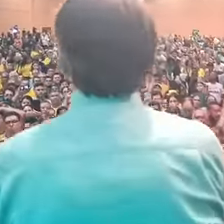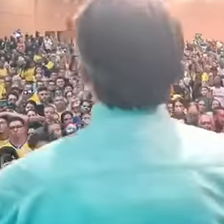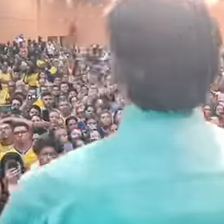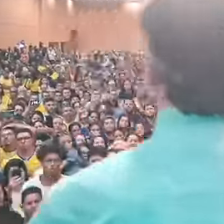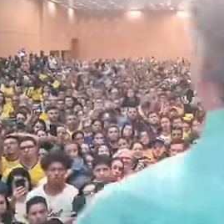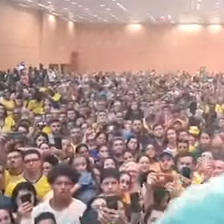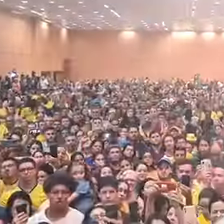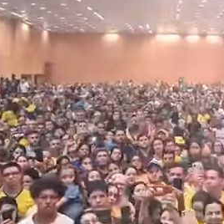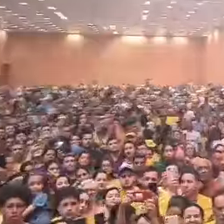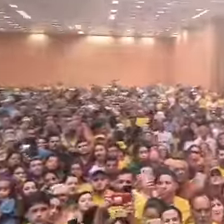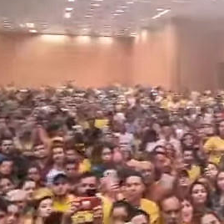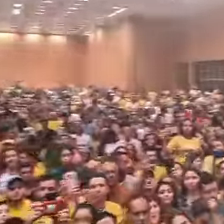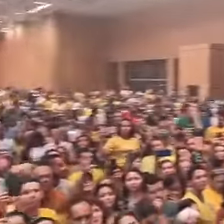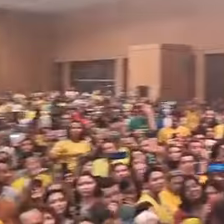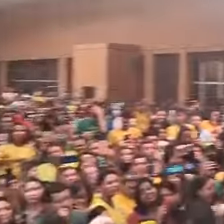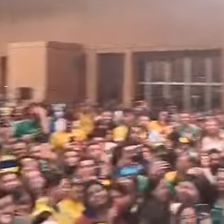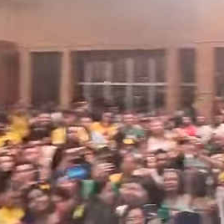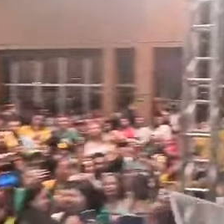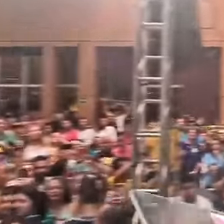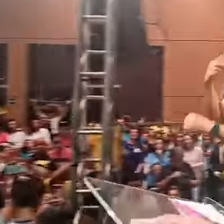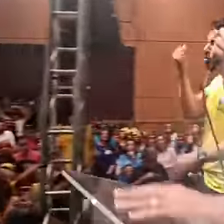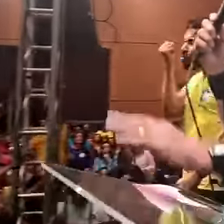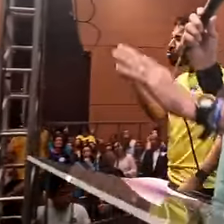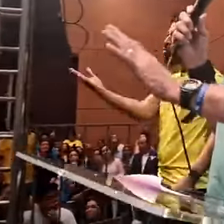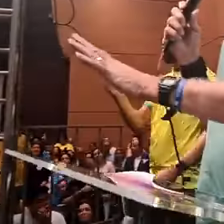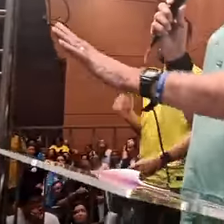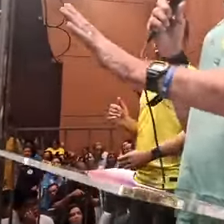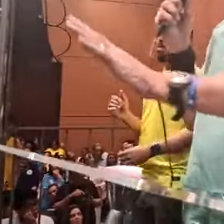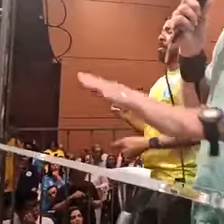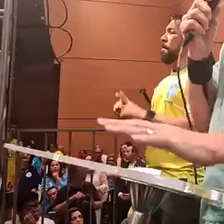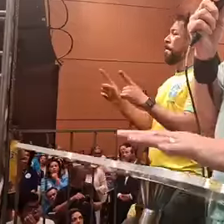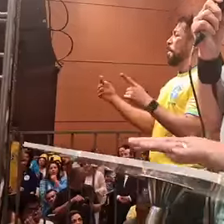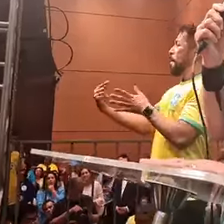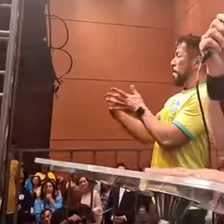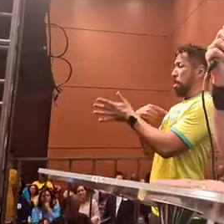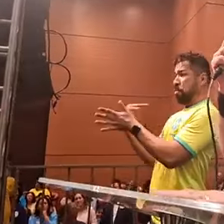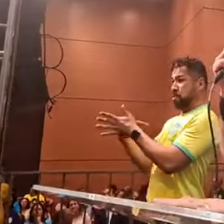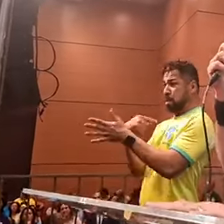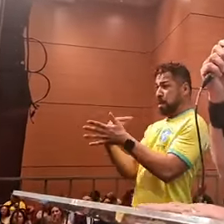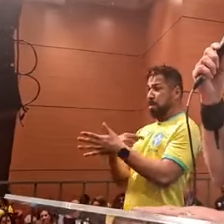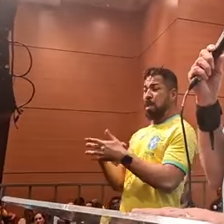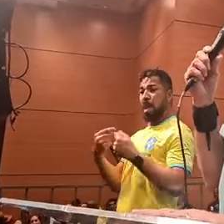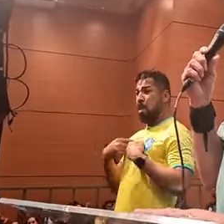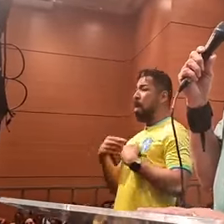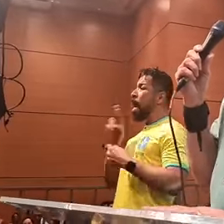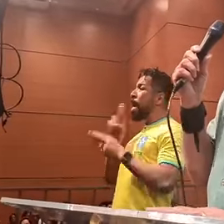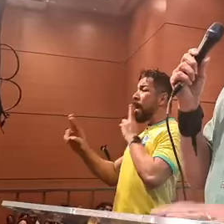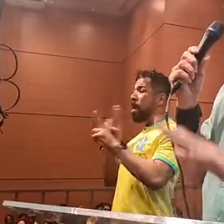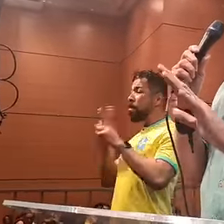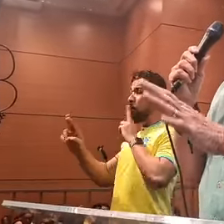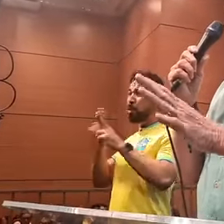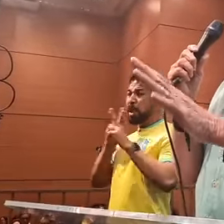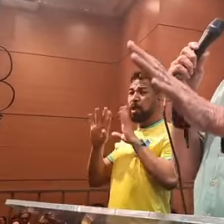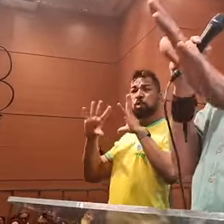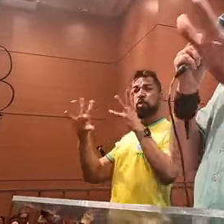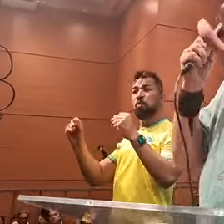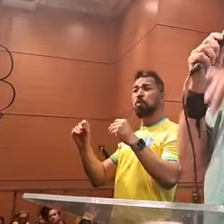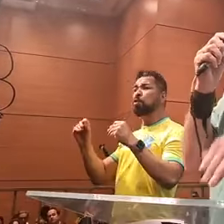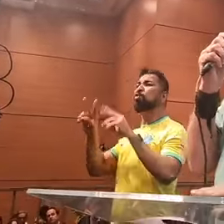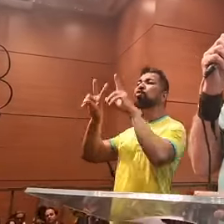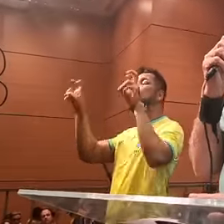mim. Pode ter certeza que nenhuma ficará sem uma resposta calcada